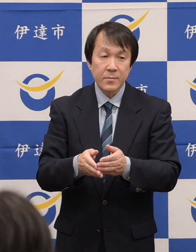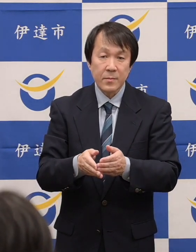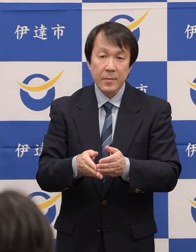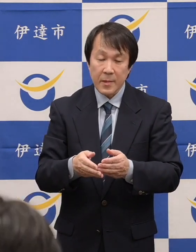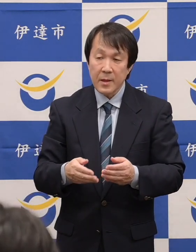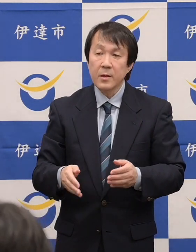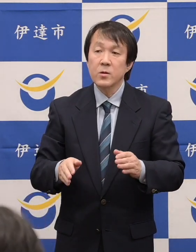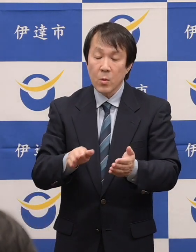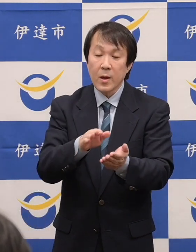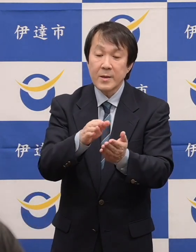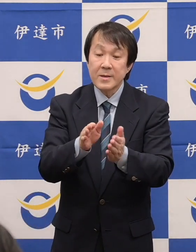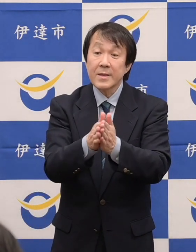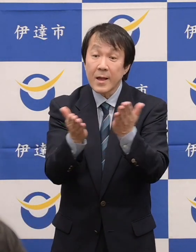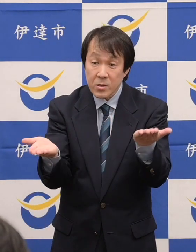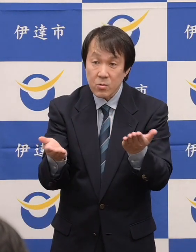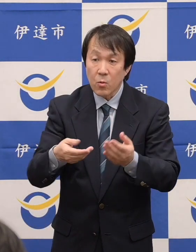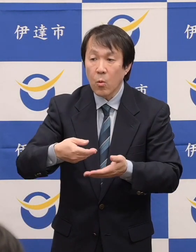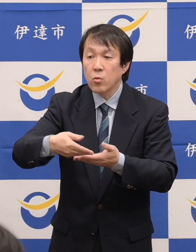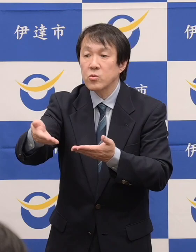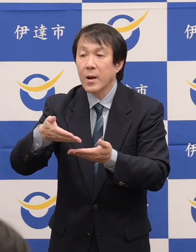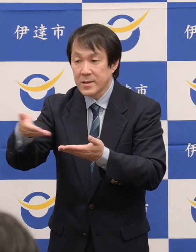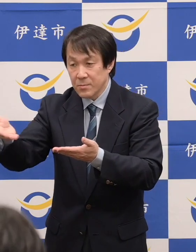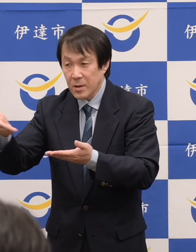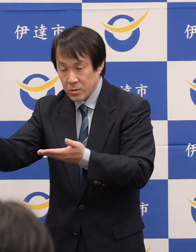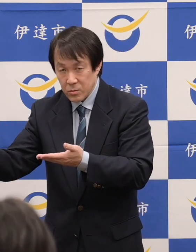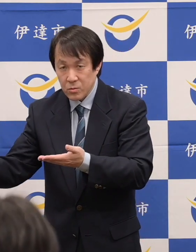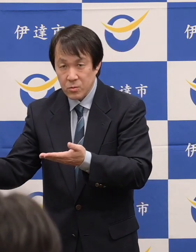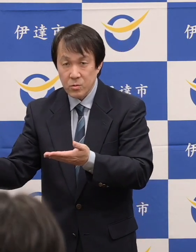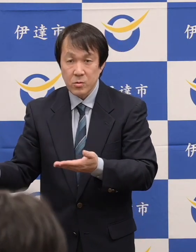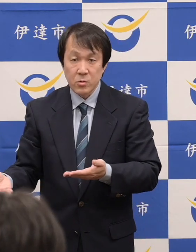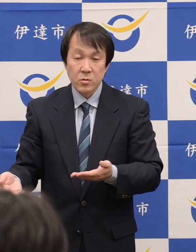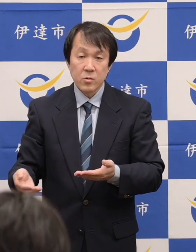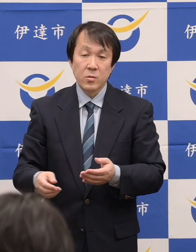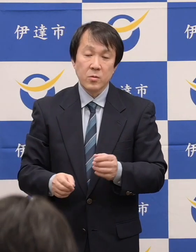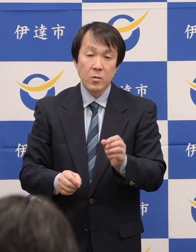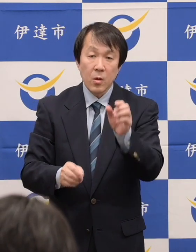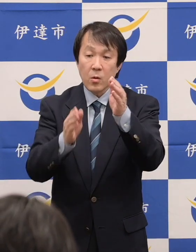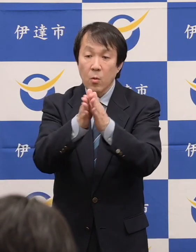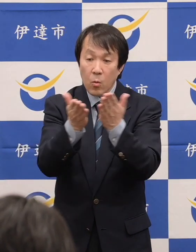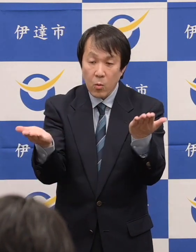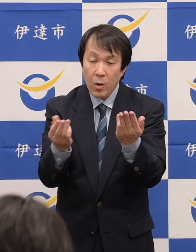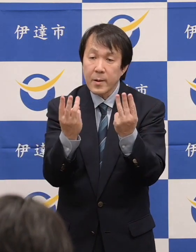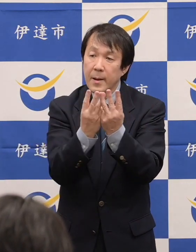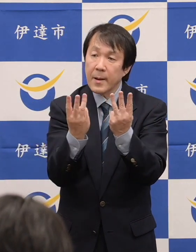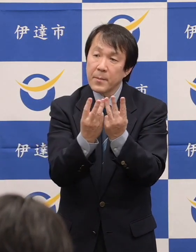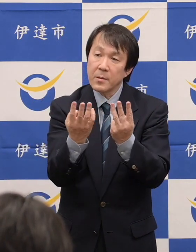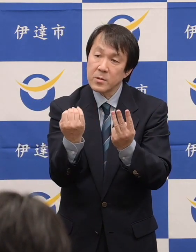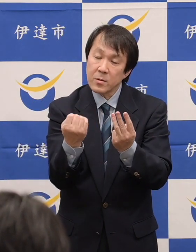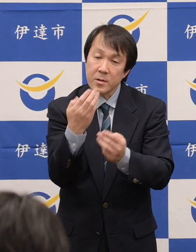お配りします。はい、 大体何ページでどれくらいの大きさとかいうのは、